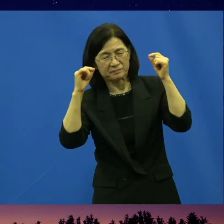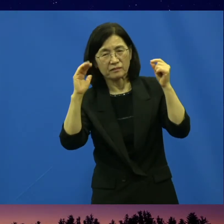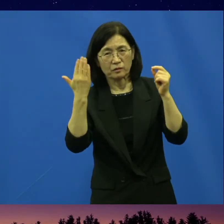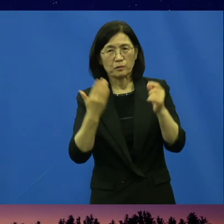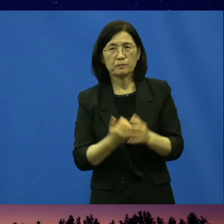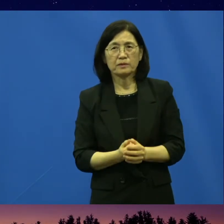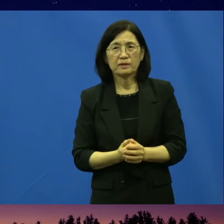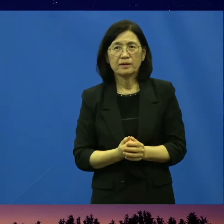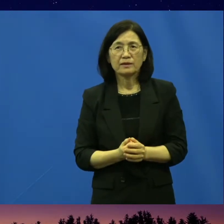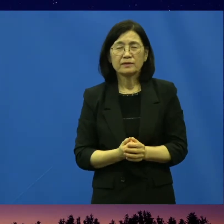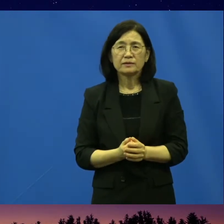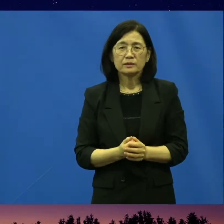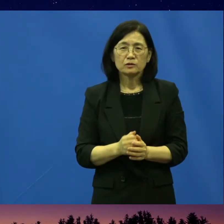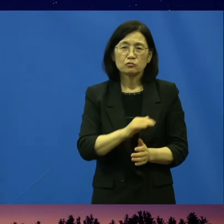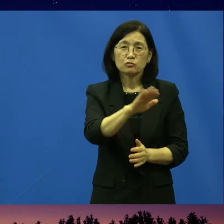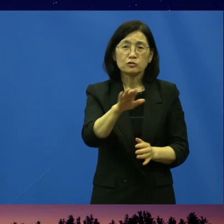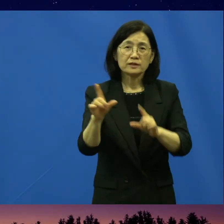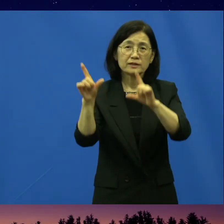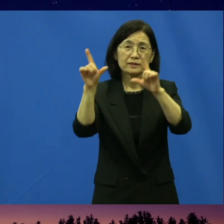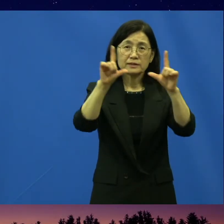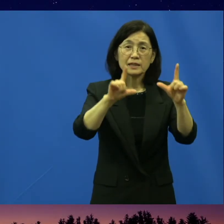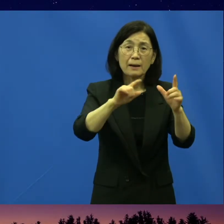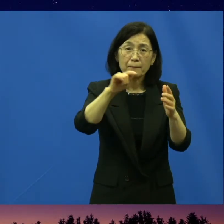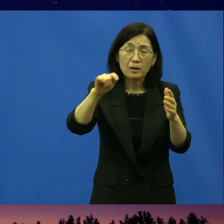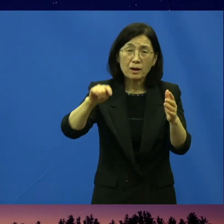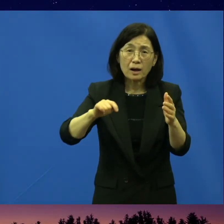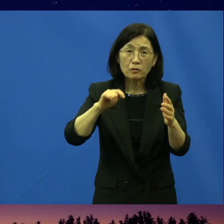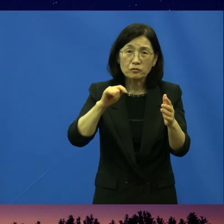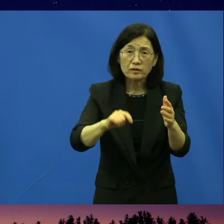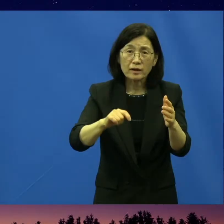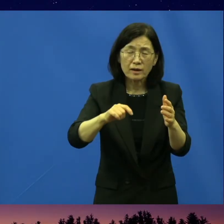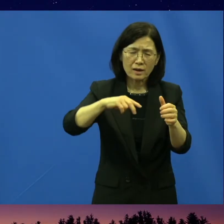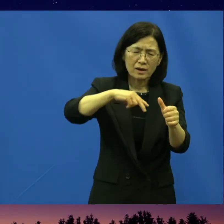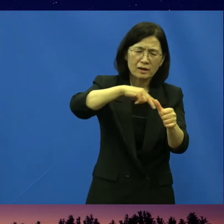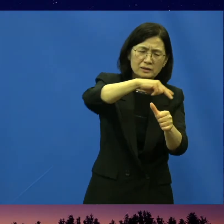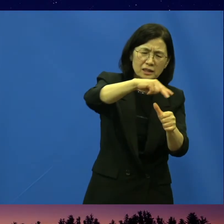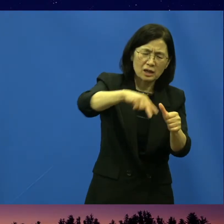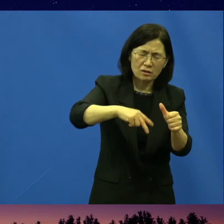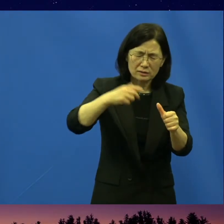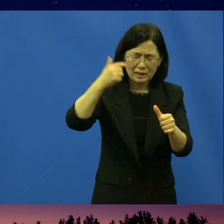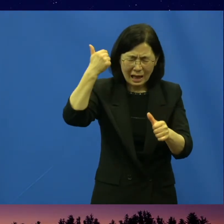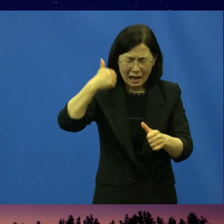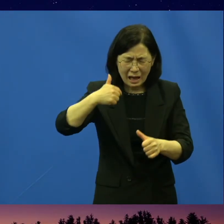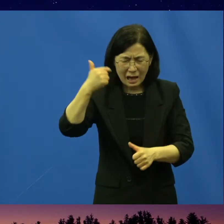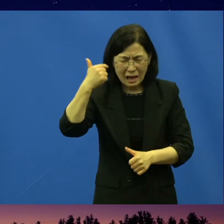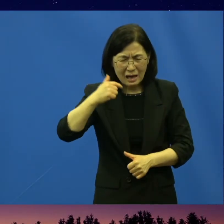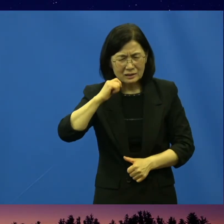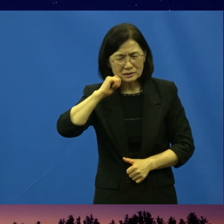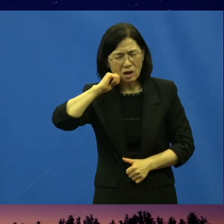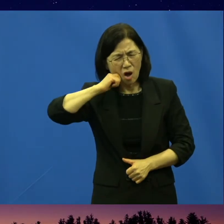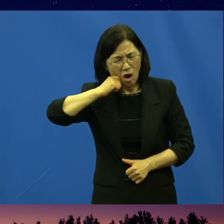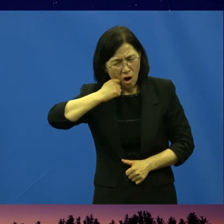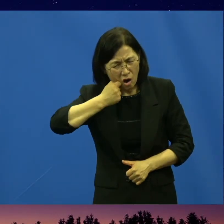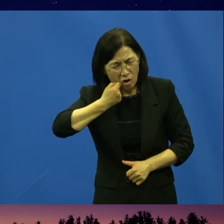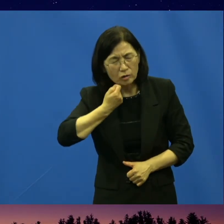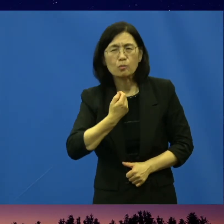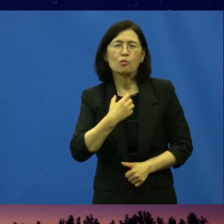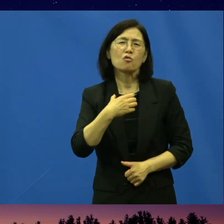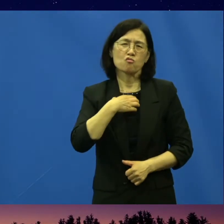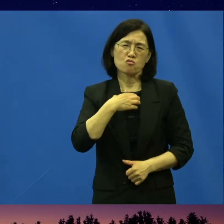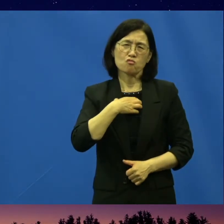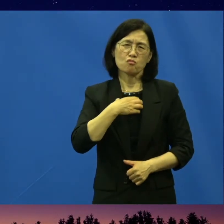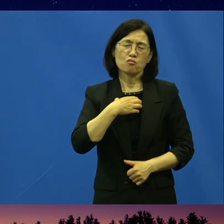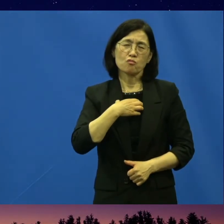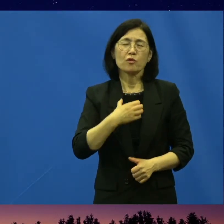여러분, 우리의 삶 가운데 마찬가지입니다. 늘 상황은 내 편에 유리하게 돌아가지 않아요. 무수한 위험들이 우리의 삶을